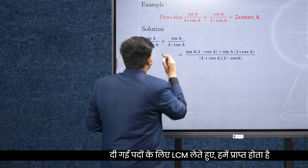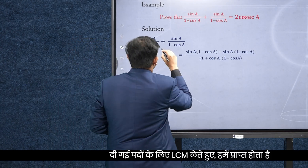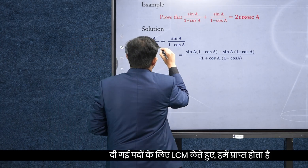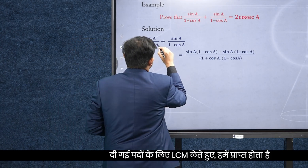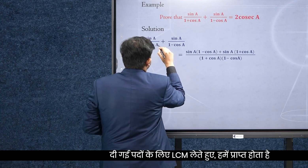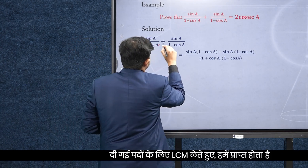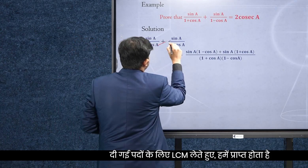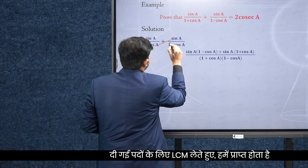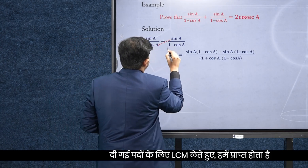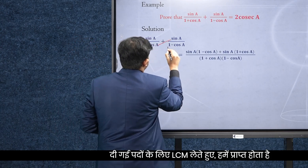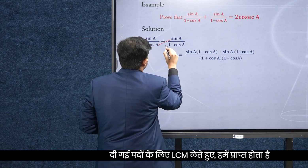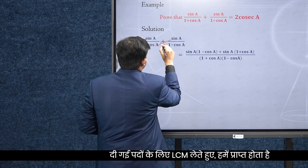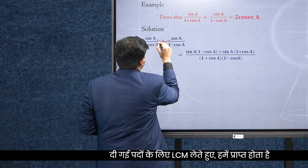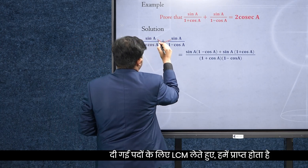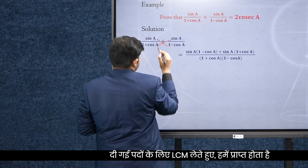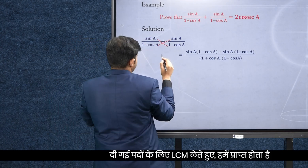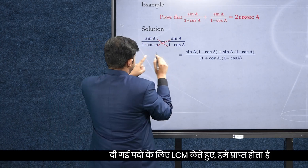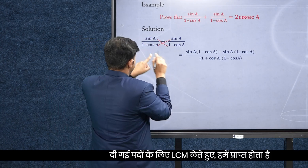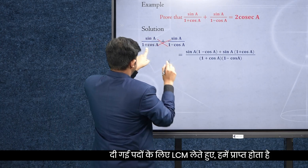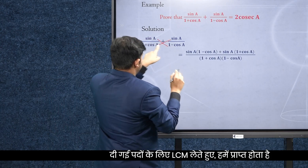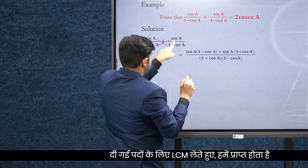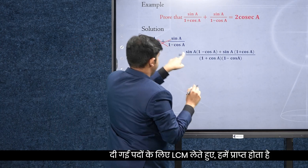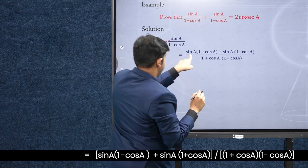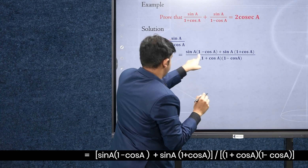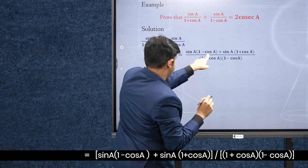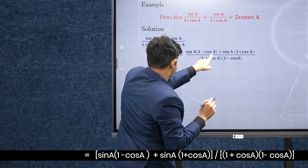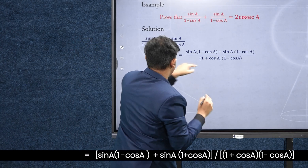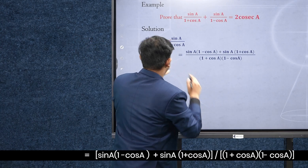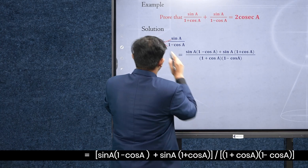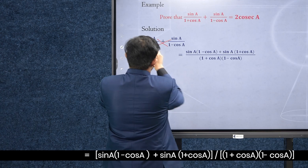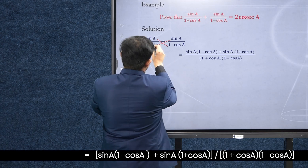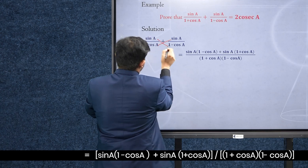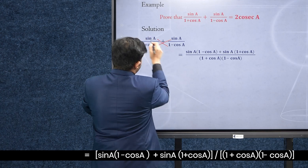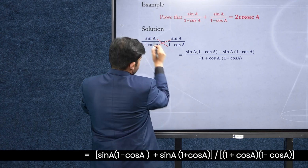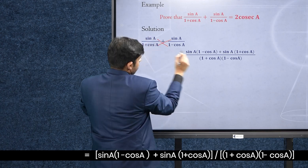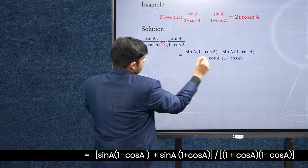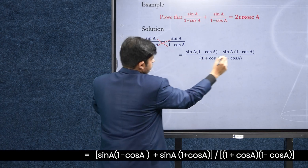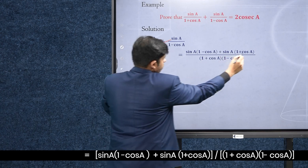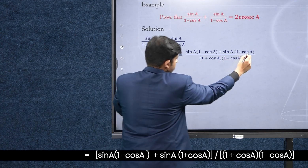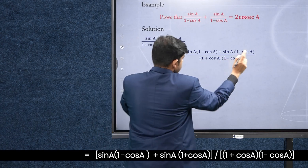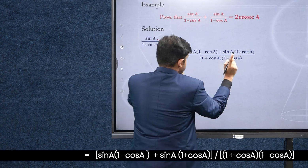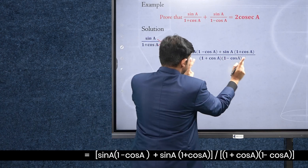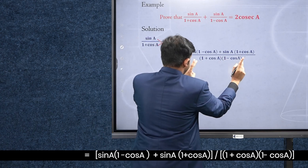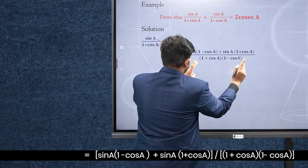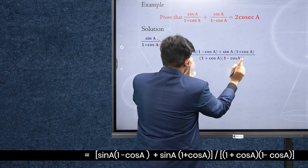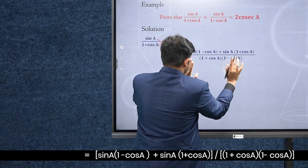एलसीएम लेते हुए हमें प्राप्त होता है सीना एक कोसा प्लस सीना कोजा एक